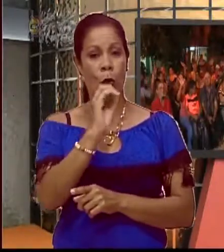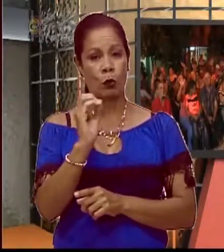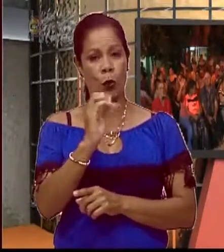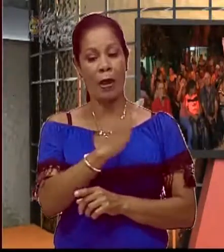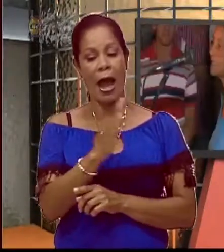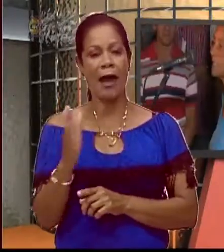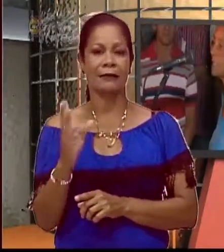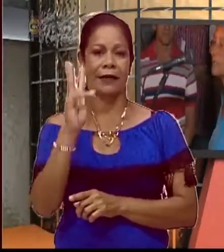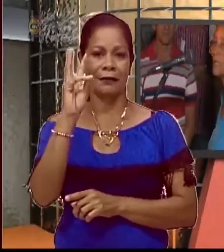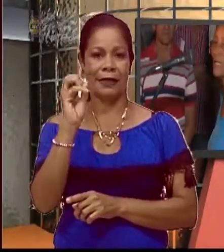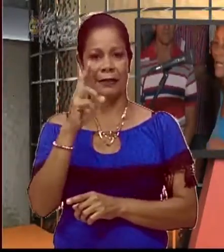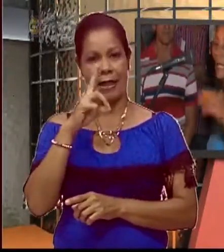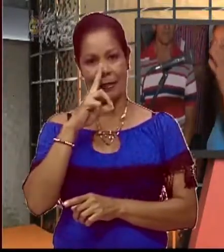de noviembre.